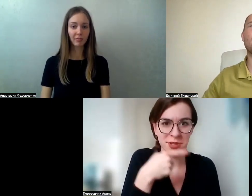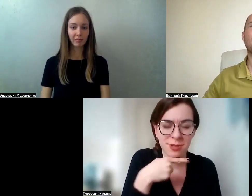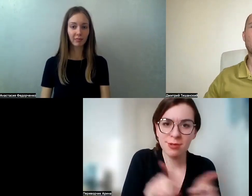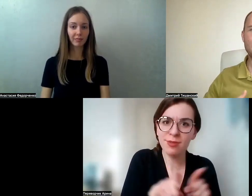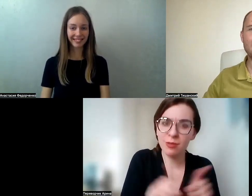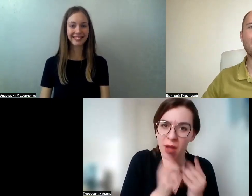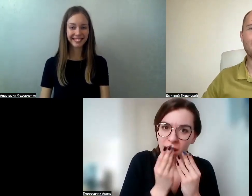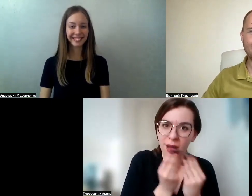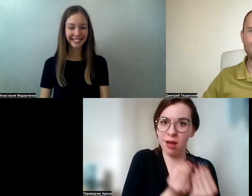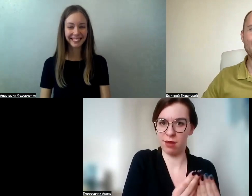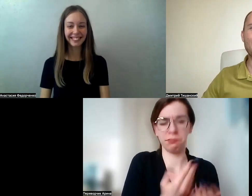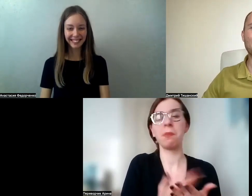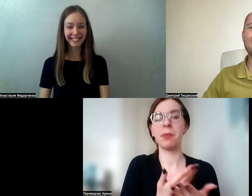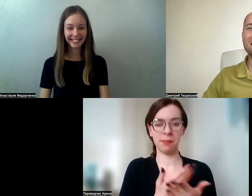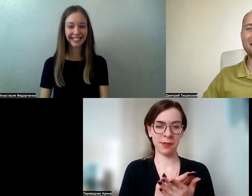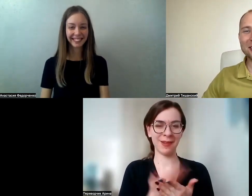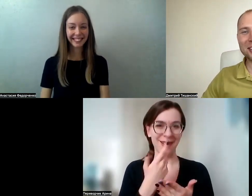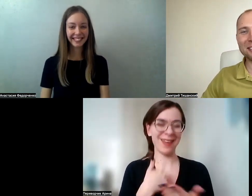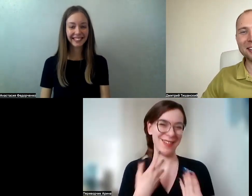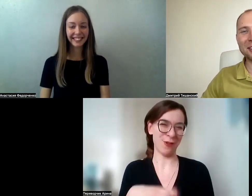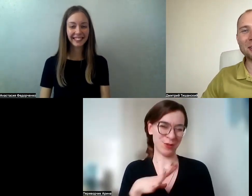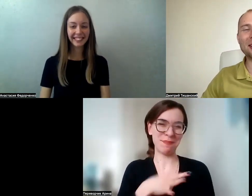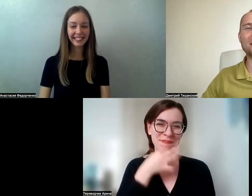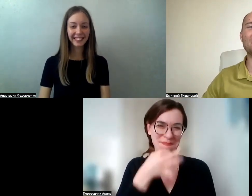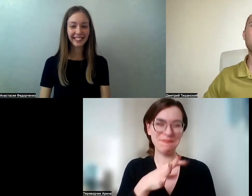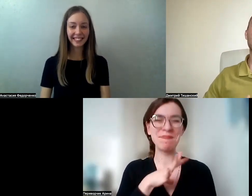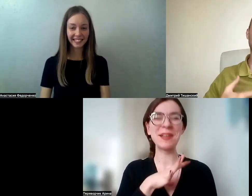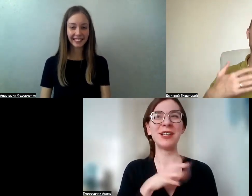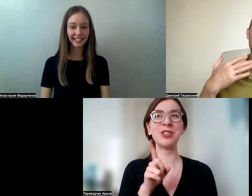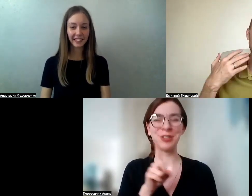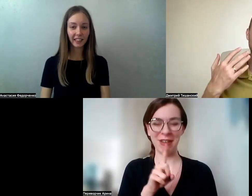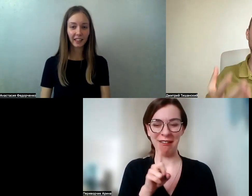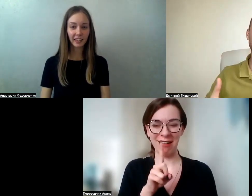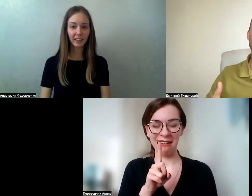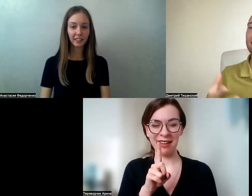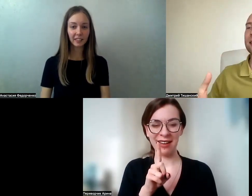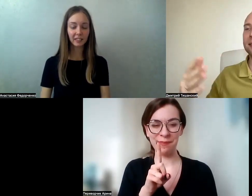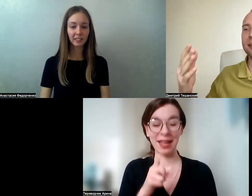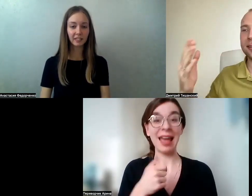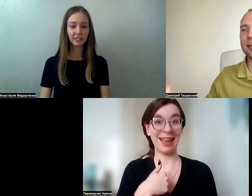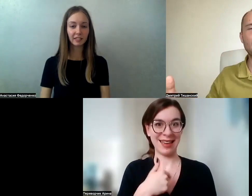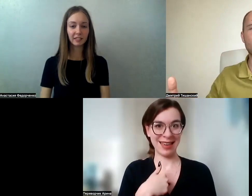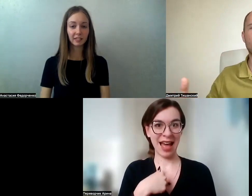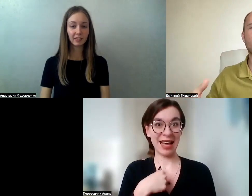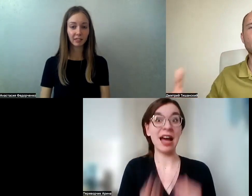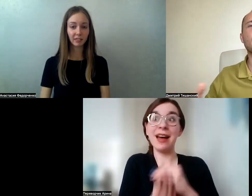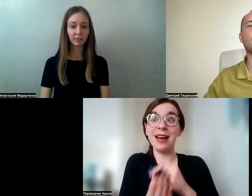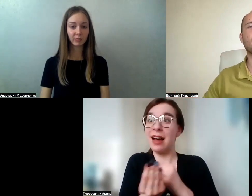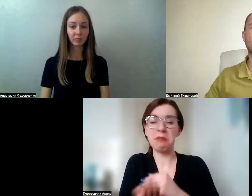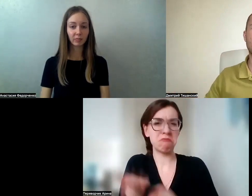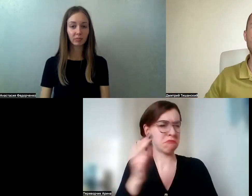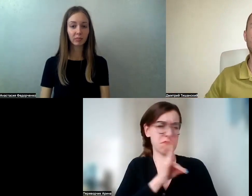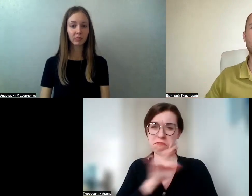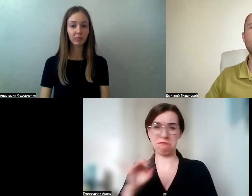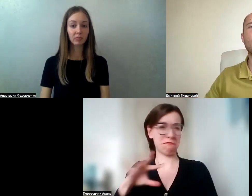потому что, например, да, как я уже говорил немного, что я рилзы не записывал системно